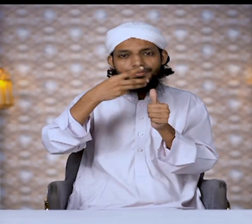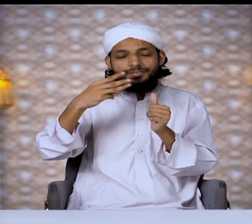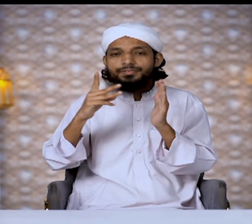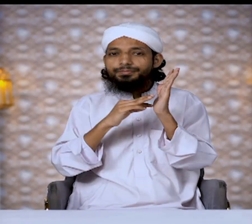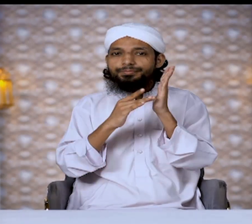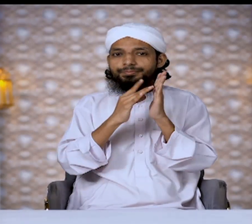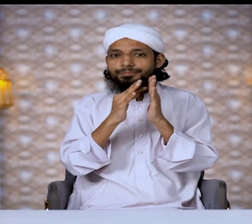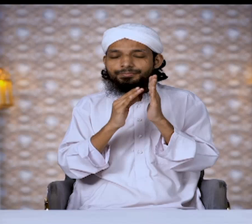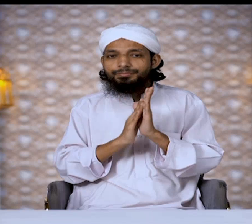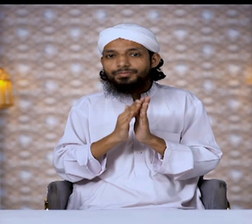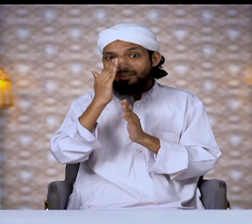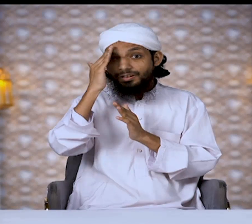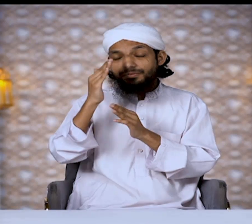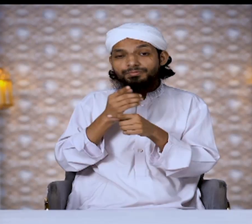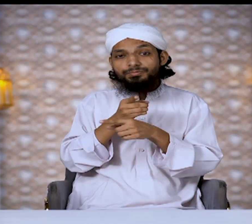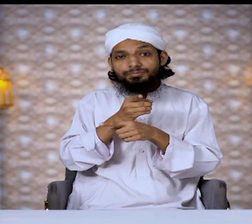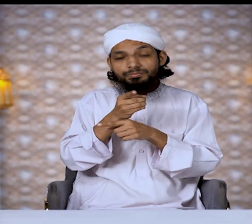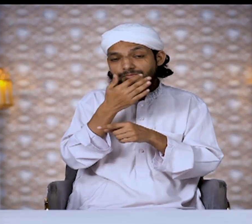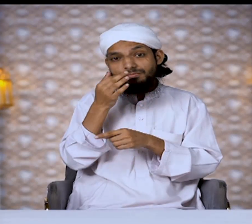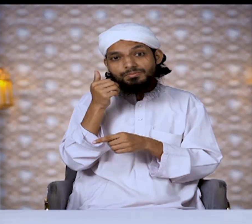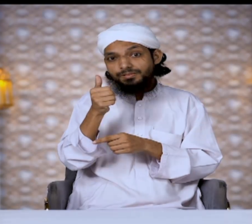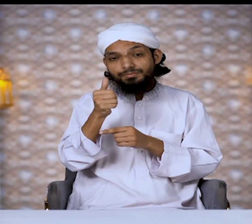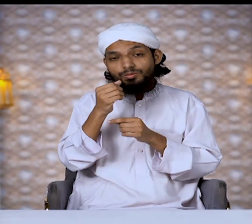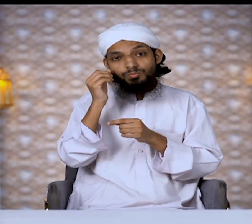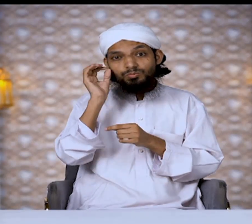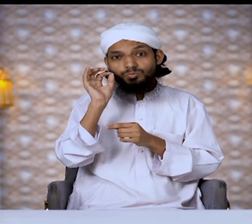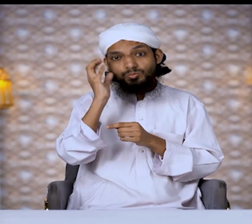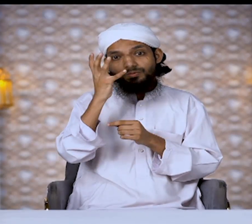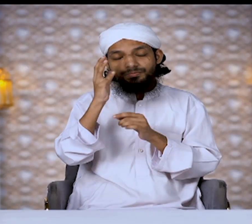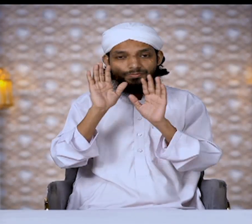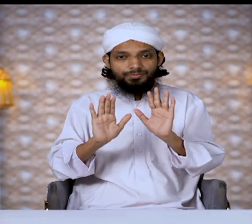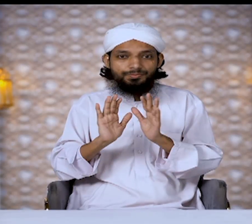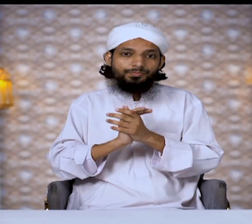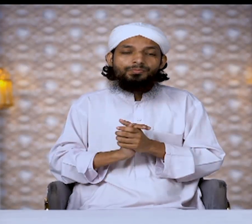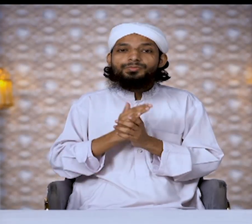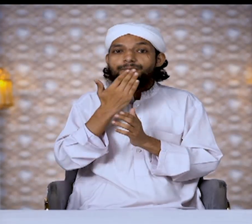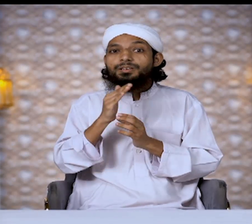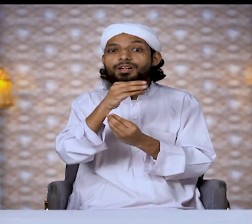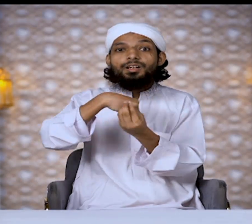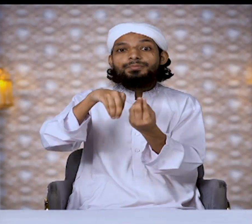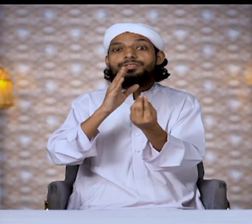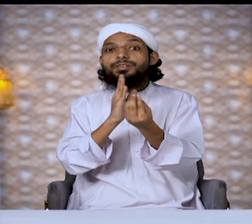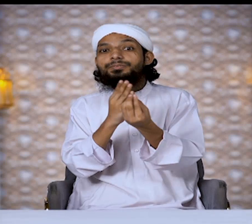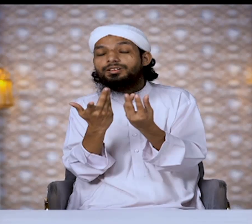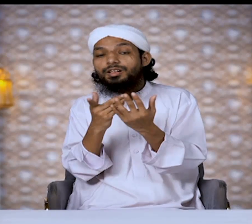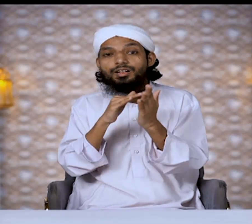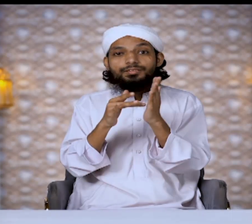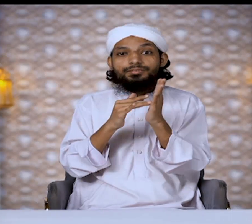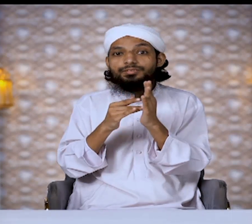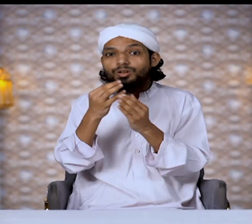ریاضی کے ذریعے علم فقہ میں جو خدمات سر انجام دی ہیں وہ بھی تاریخ اسلام میں اپنی مثال آپ ہیں۔ مثلاً قبلے کی سمت نکالنے کی مہارت، سورج کے